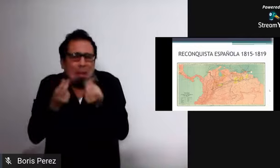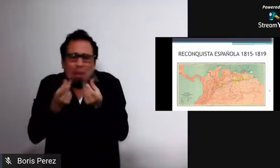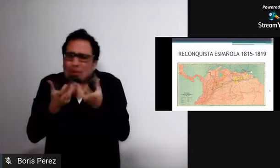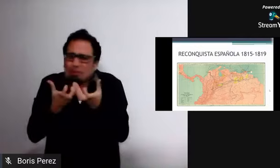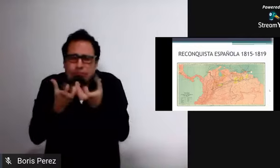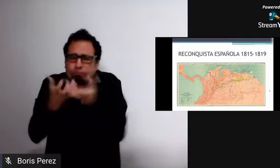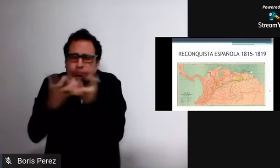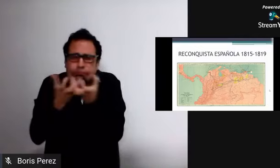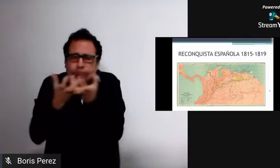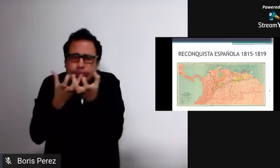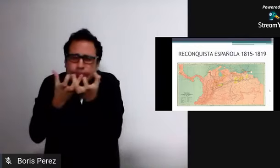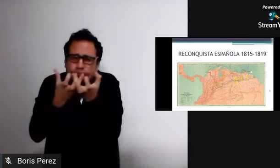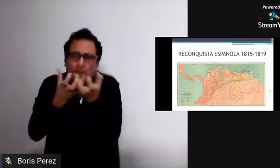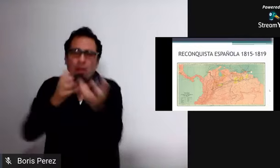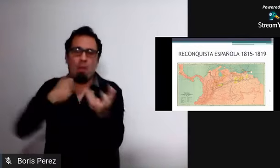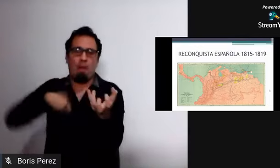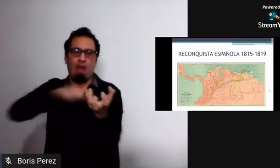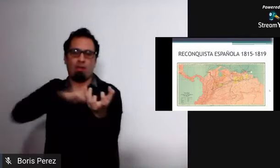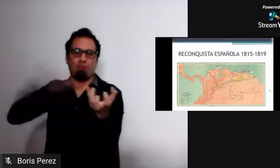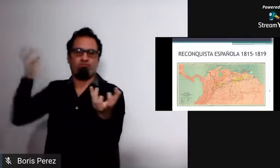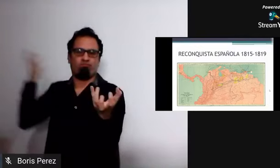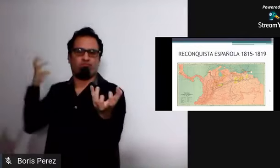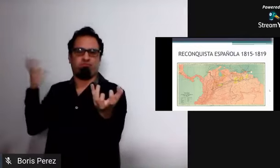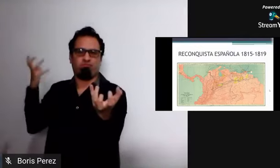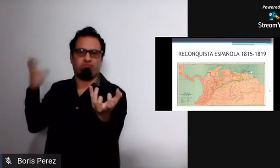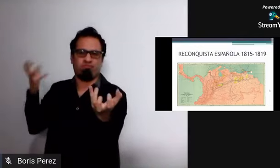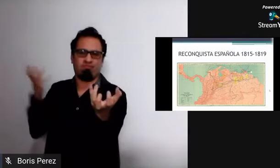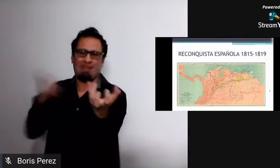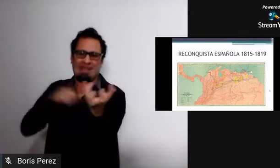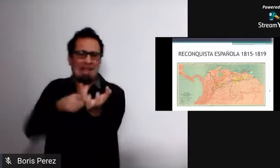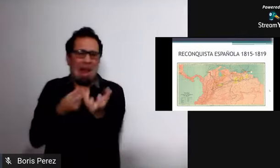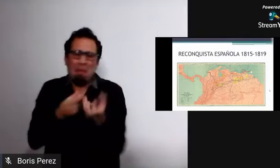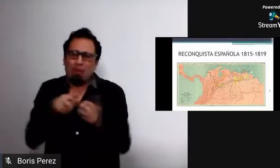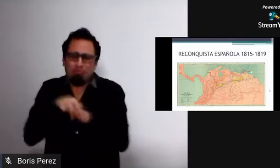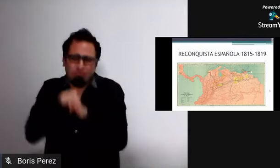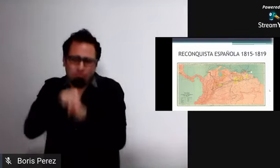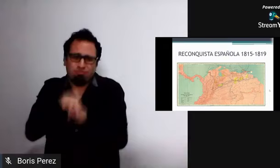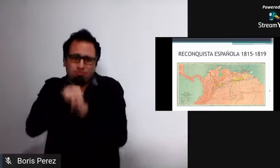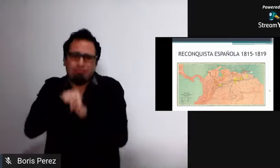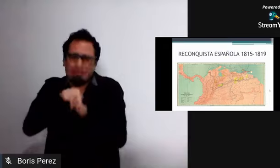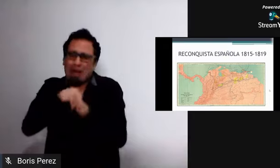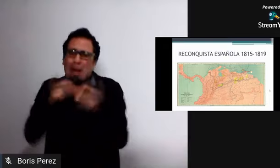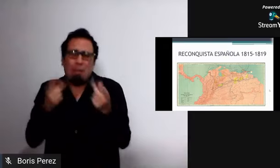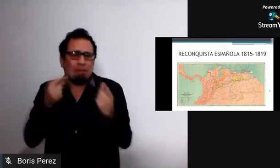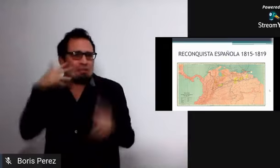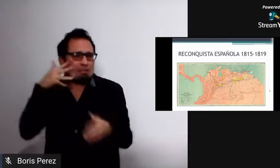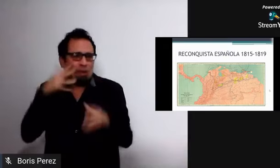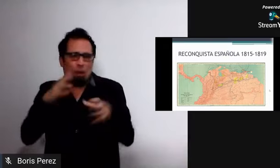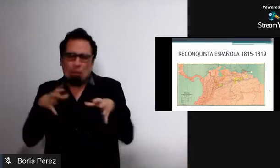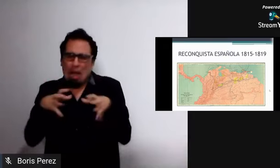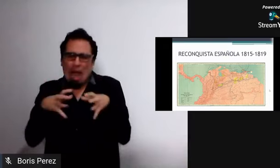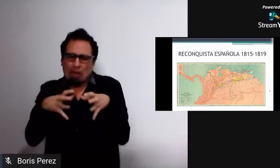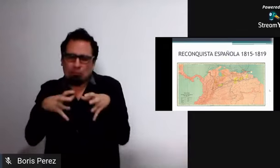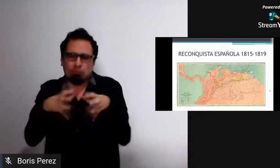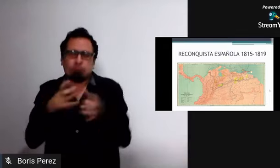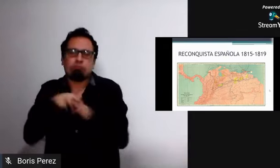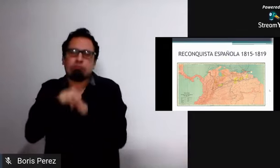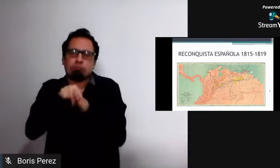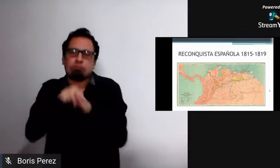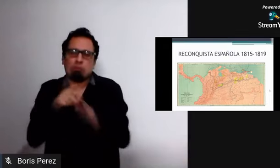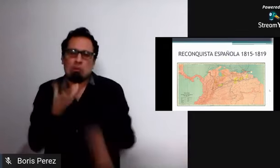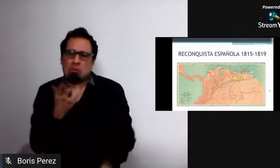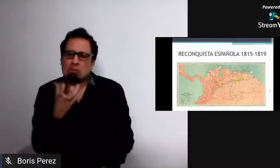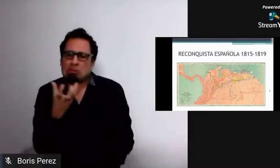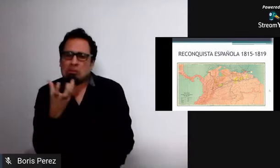y digamos que ellos estaban tratando de llegar porque los españoles los estaban persiguiendo.